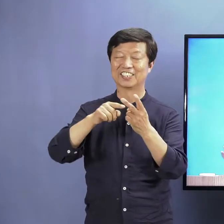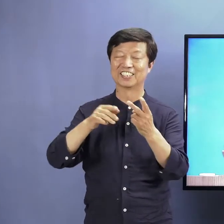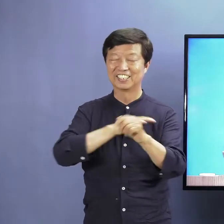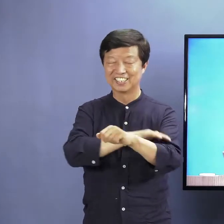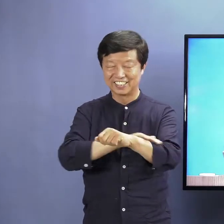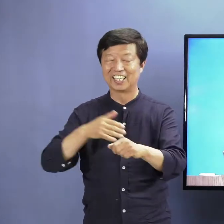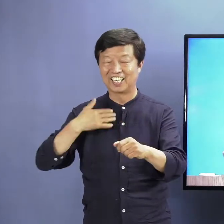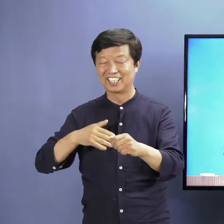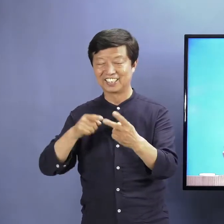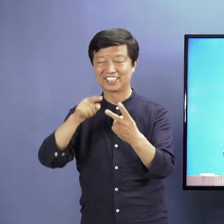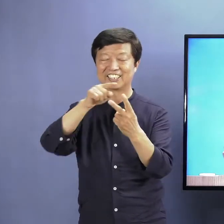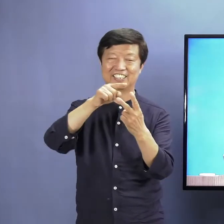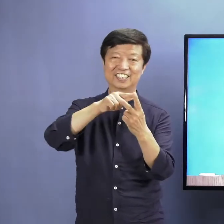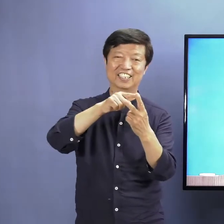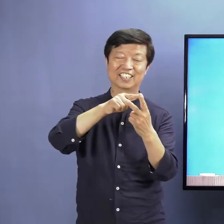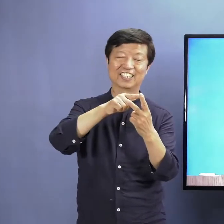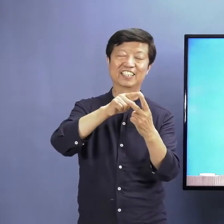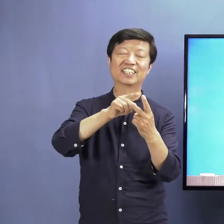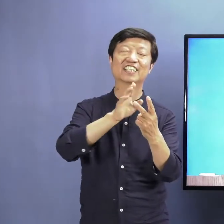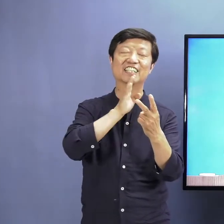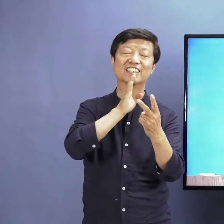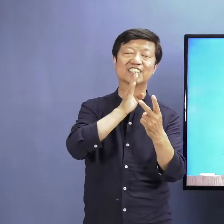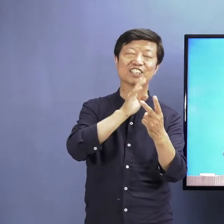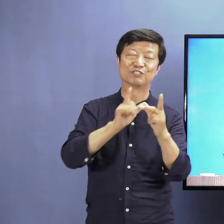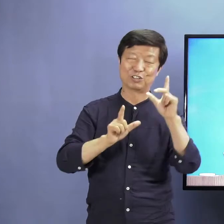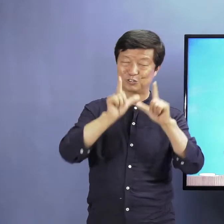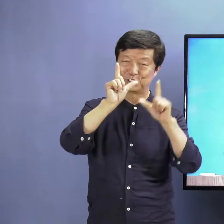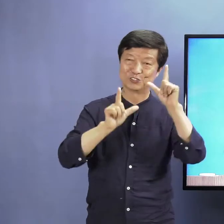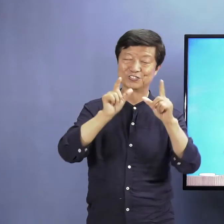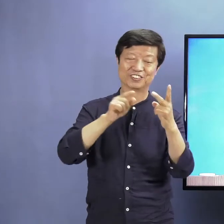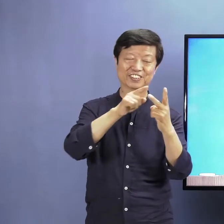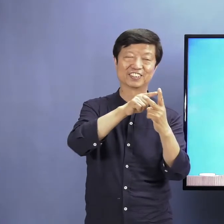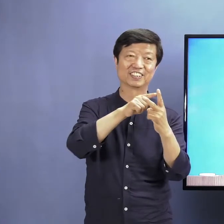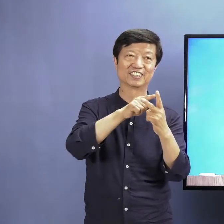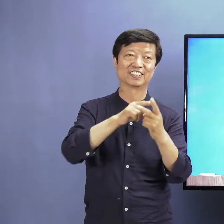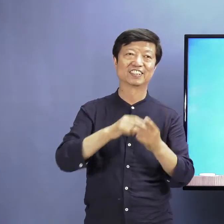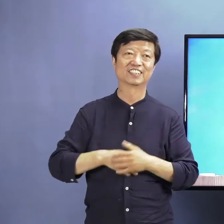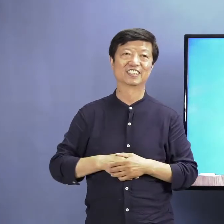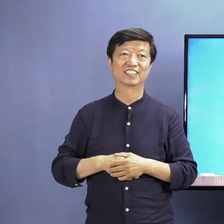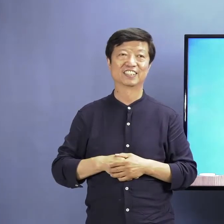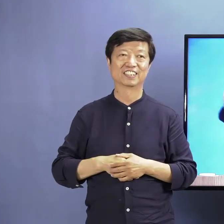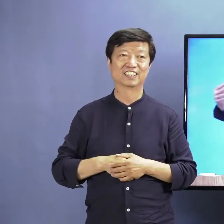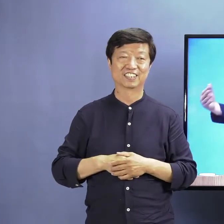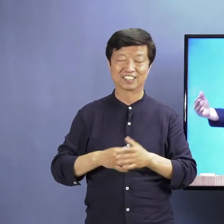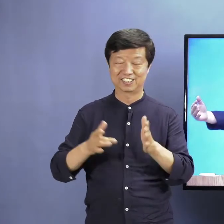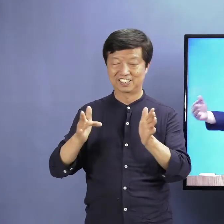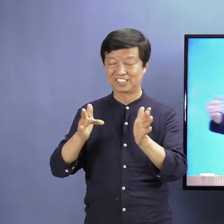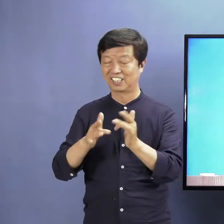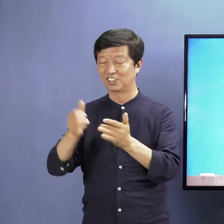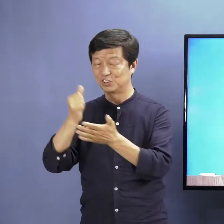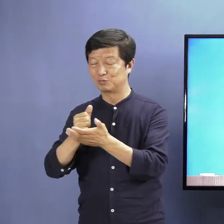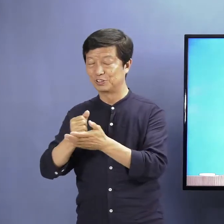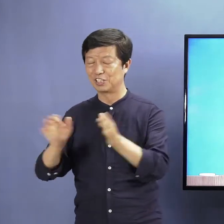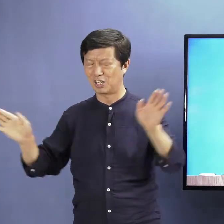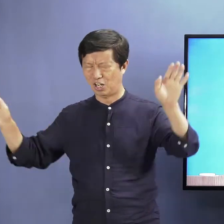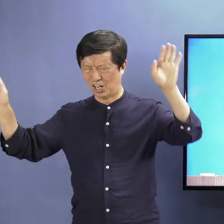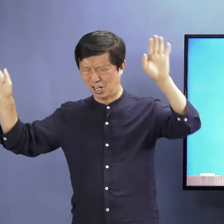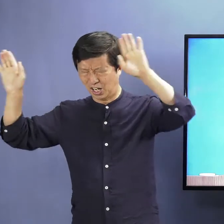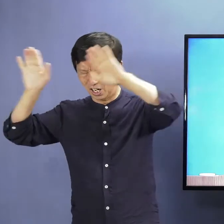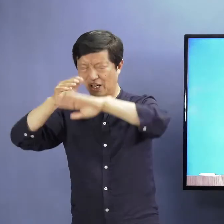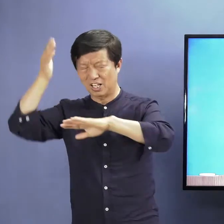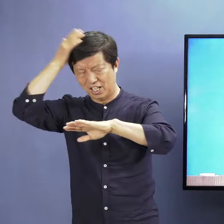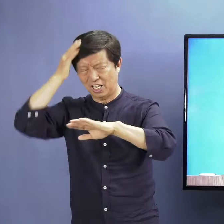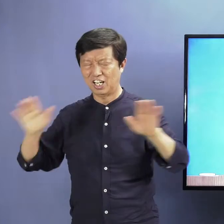오리지널 그린 저 분위기가 맞다. 굉장히 왜냐면 예수님 밤새도록 밖에 세워놨으니까. 근데